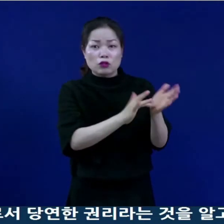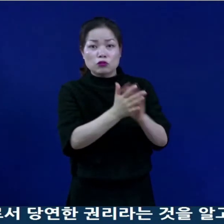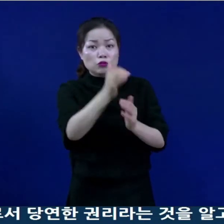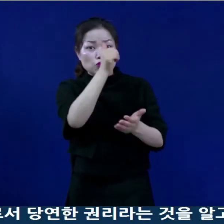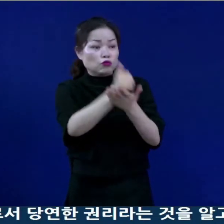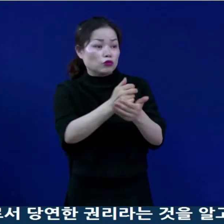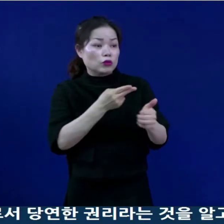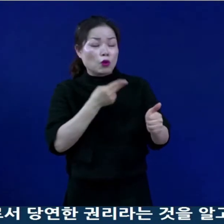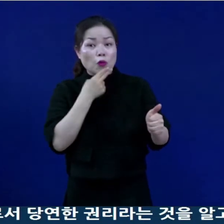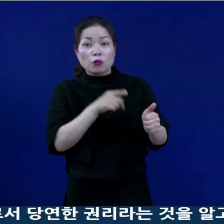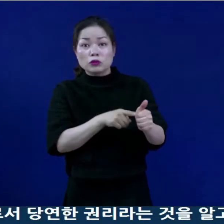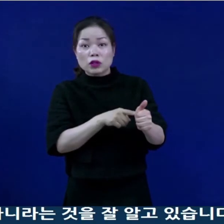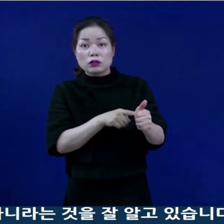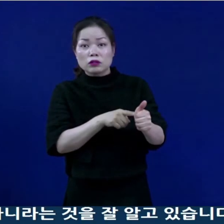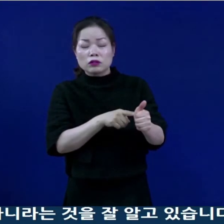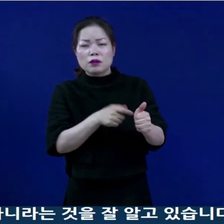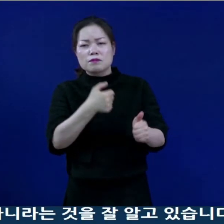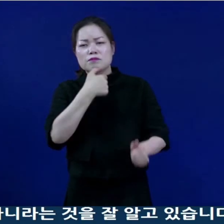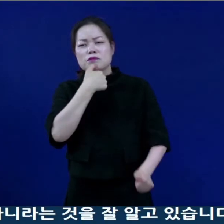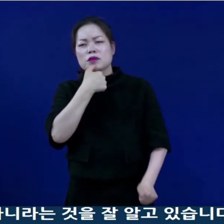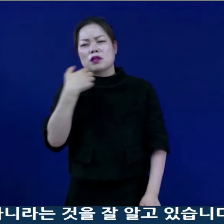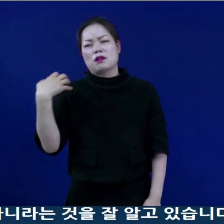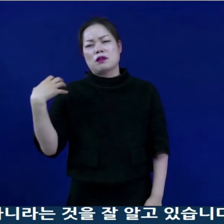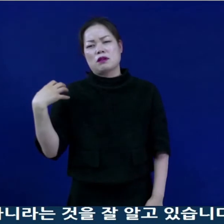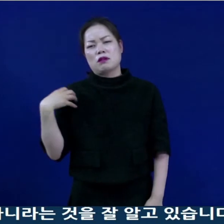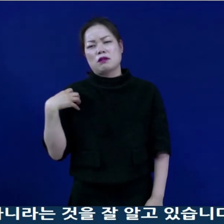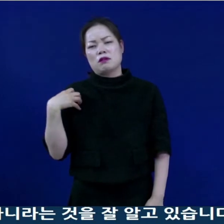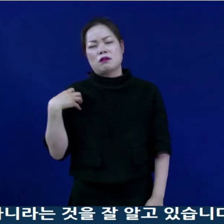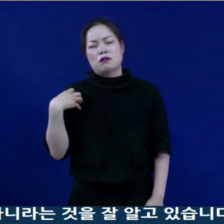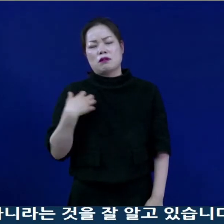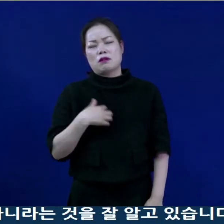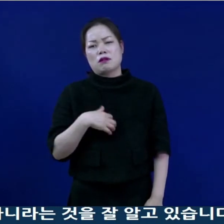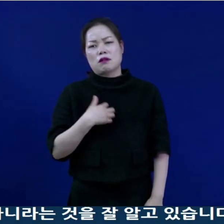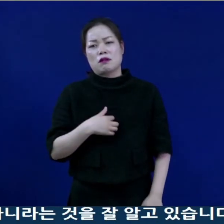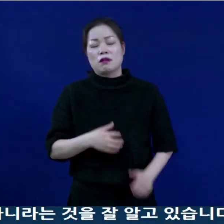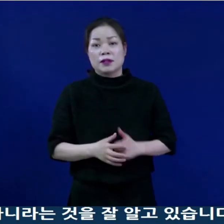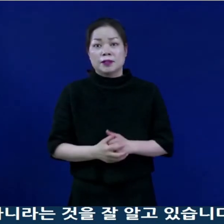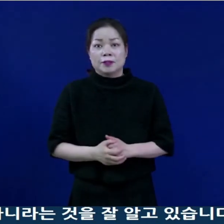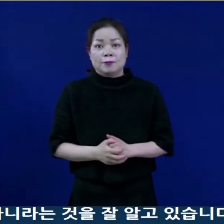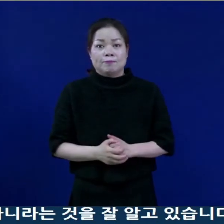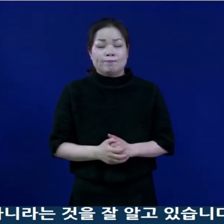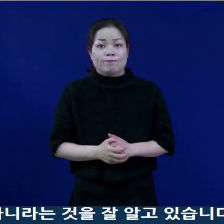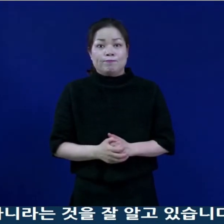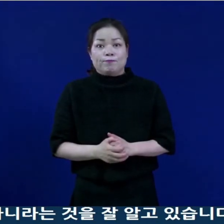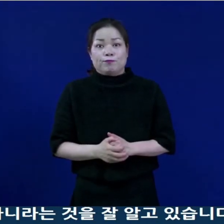무죄한 분이시라는 사실을 빌라도는 잘 알고 있었습니다.